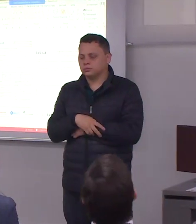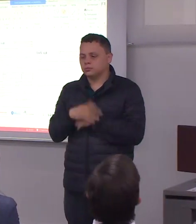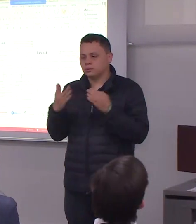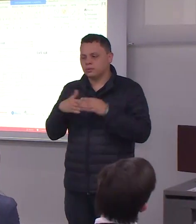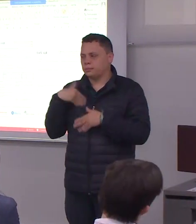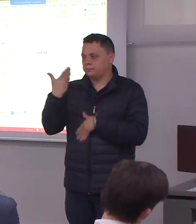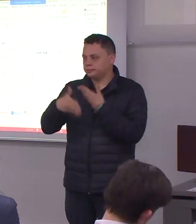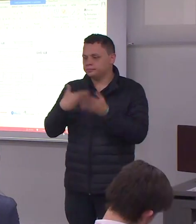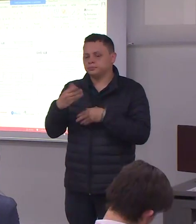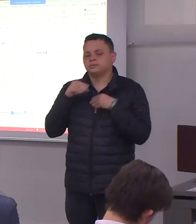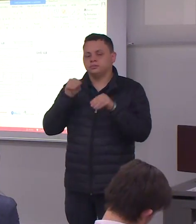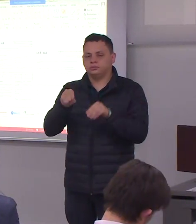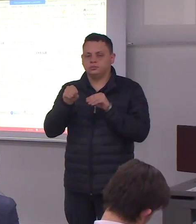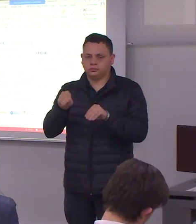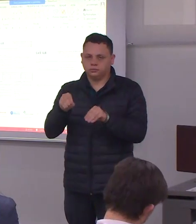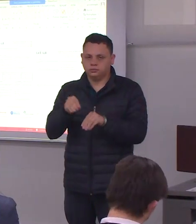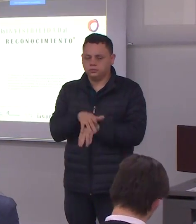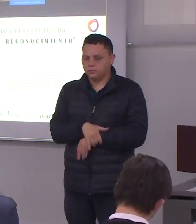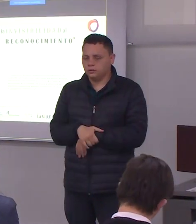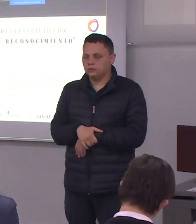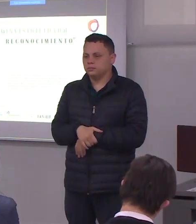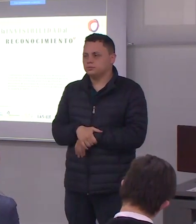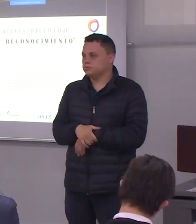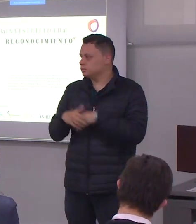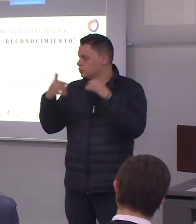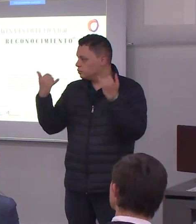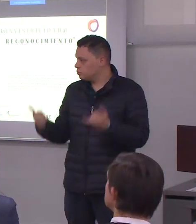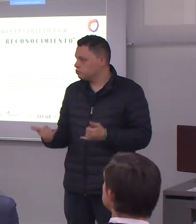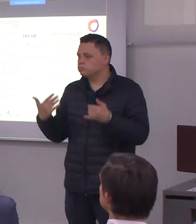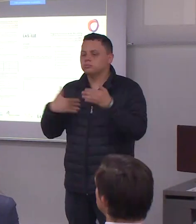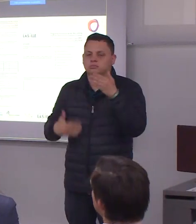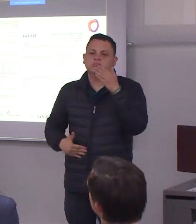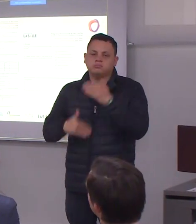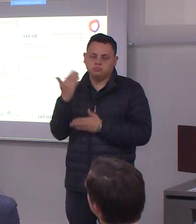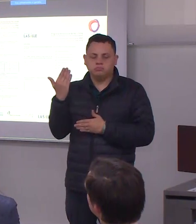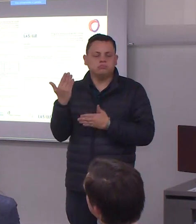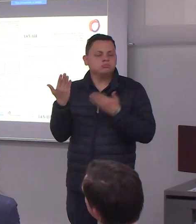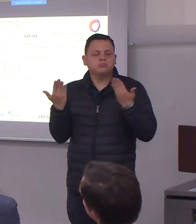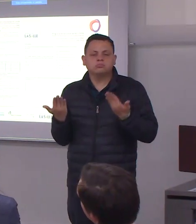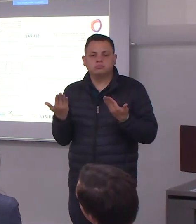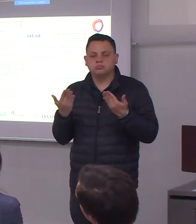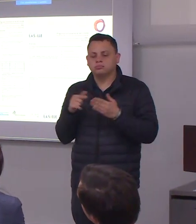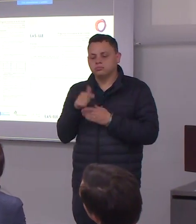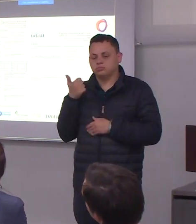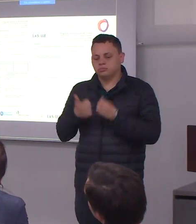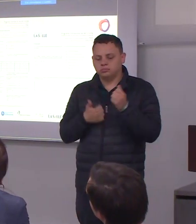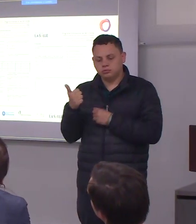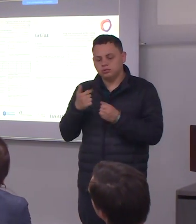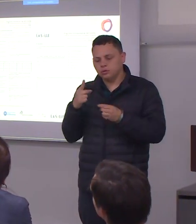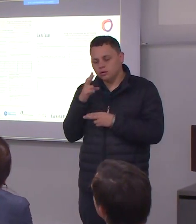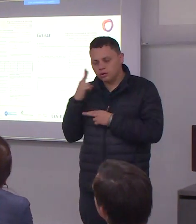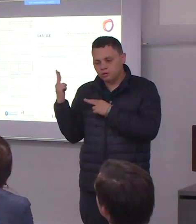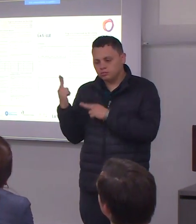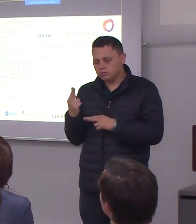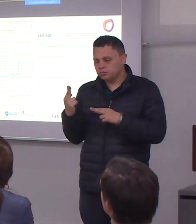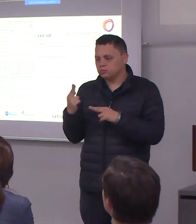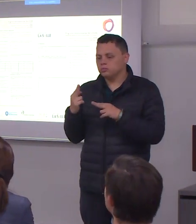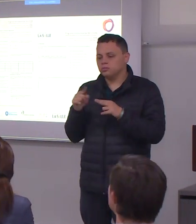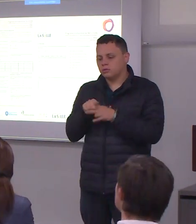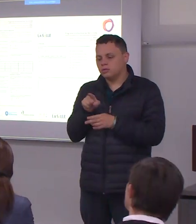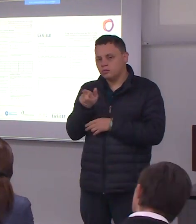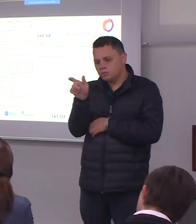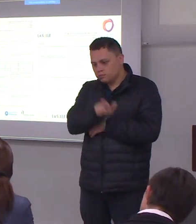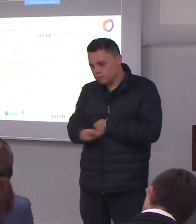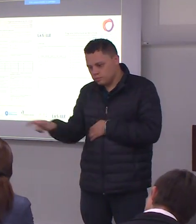procesos en la formación hasta ahora estamos empezando a hacer el ejercicio de reconocimiento de la